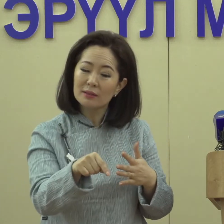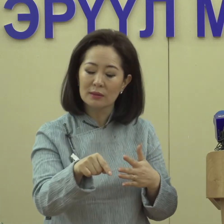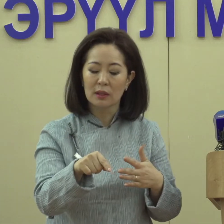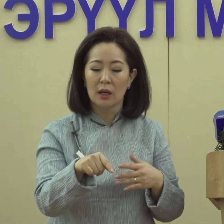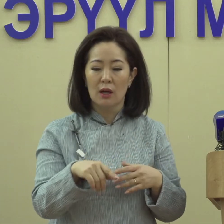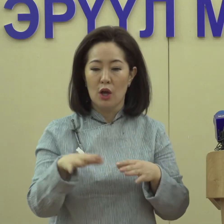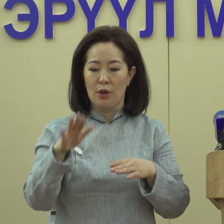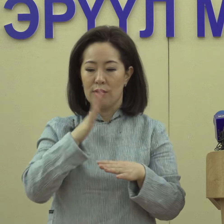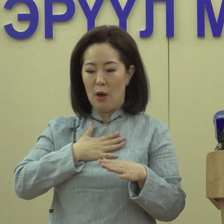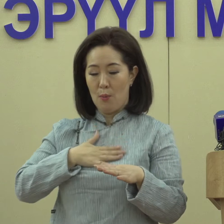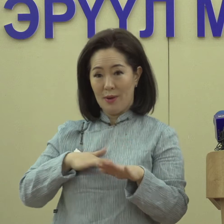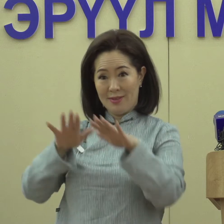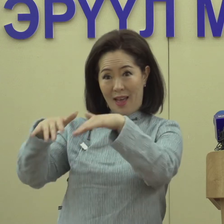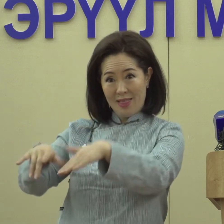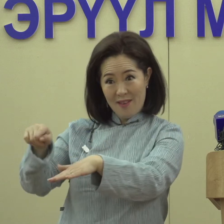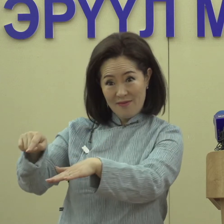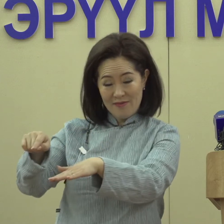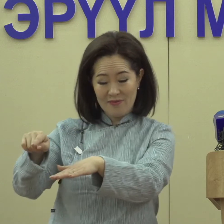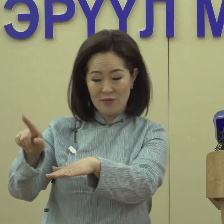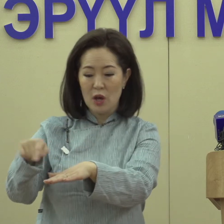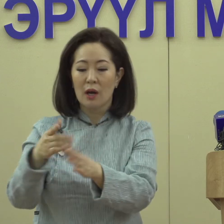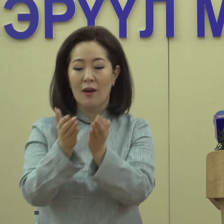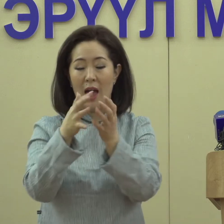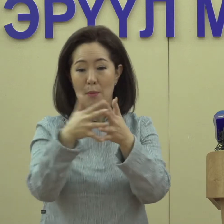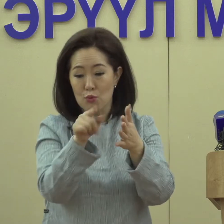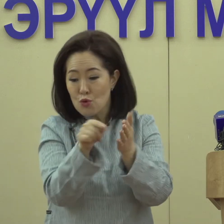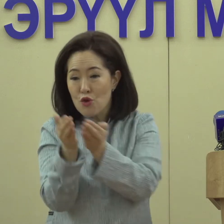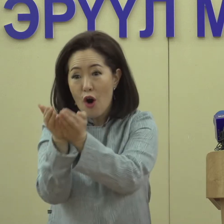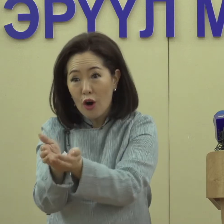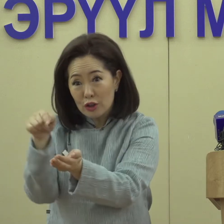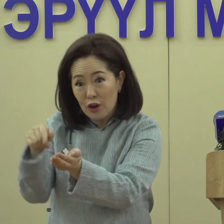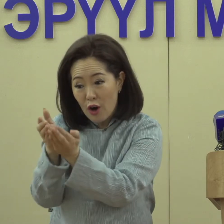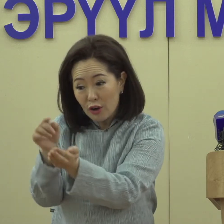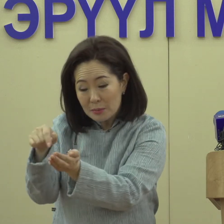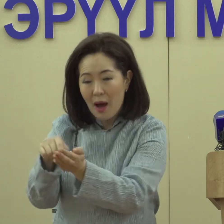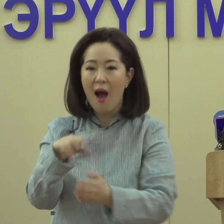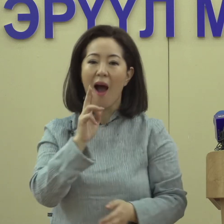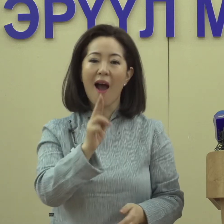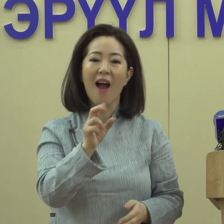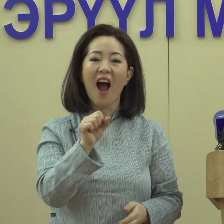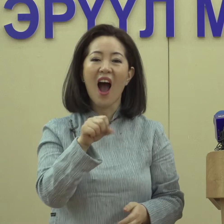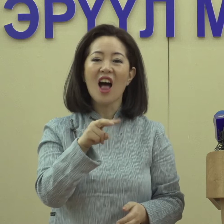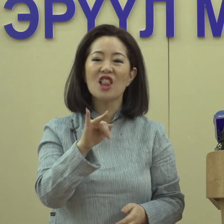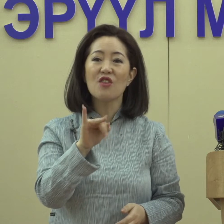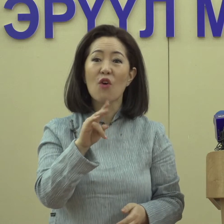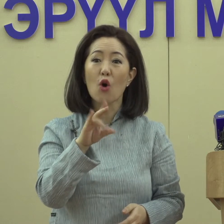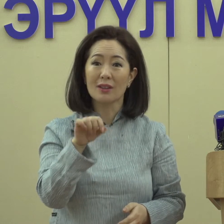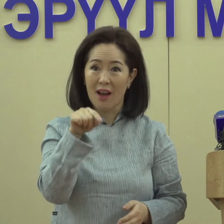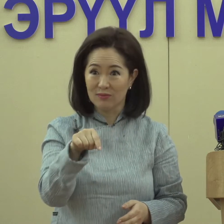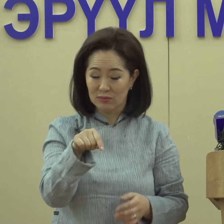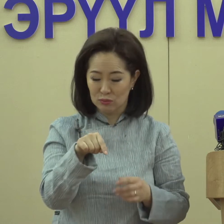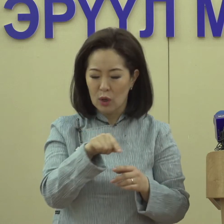хэрэгт байгаа энэ Grand Princess далайн аяллийн хөлөг онгоцыг одоо Калифорни мужийн Окленд хотын ойролцоох бомбод